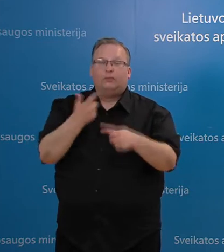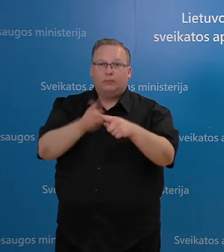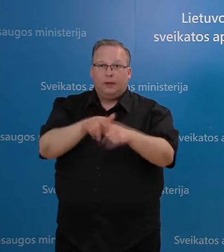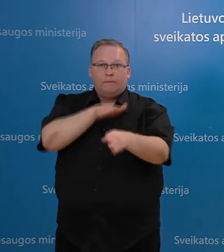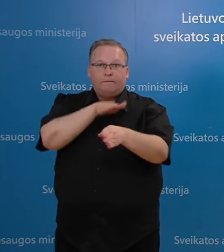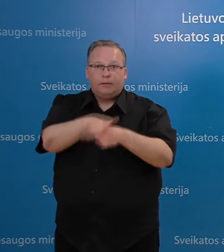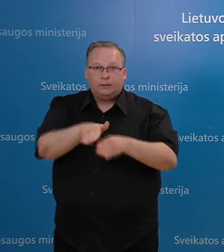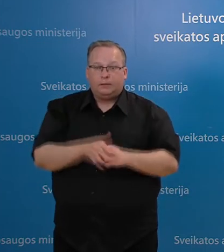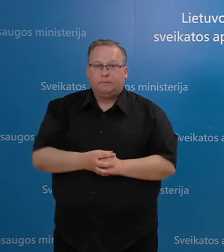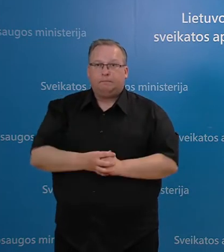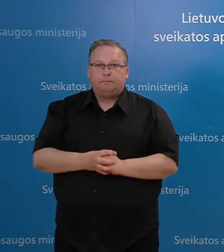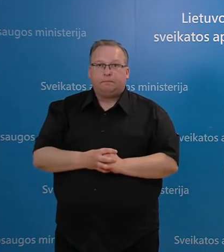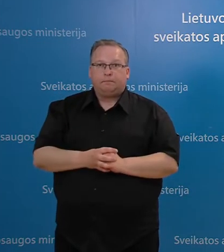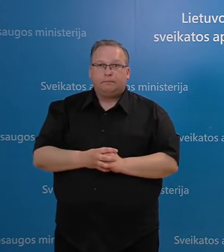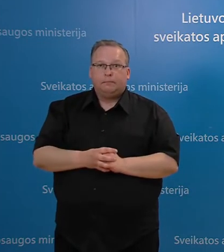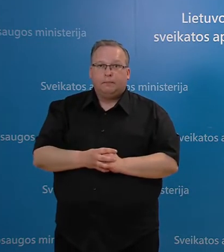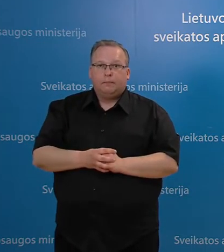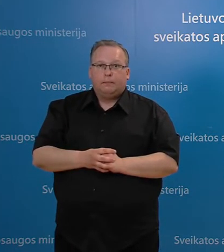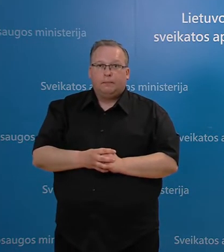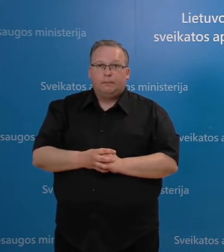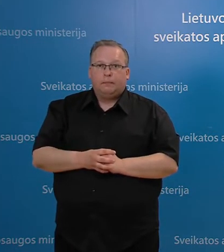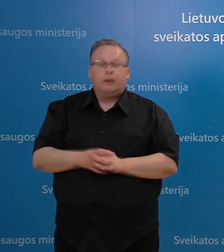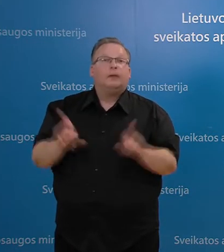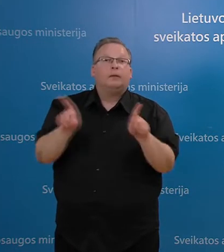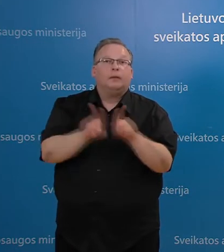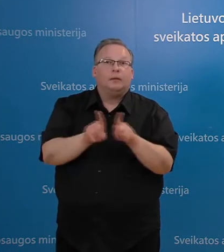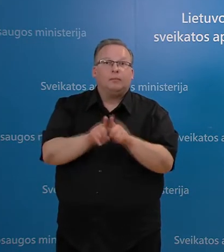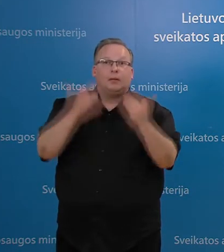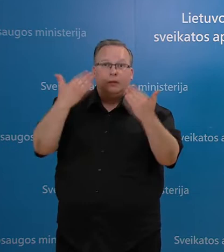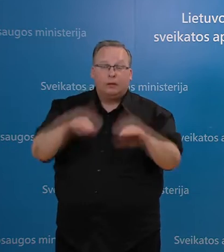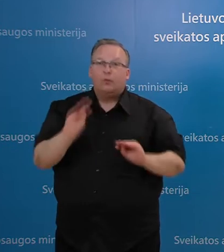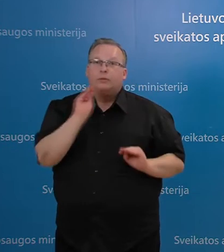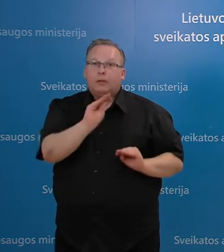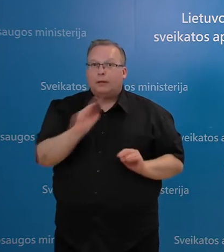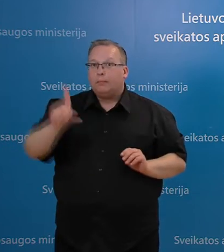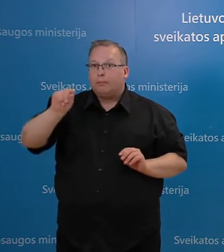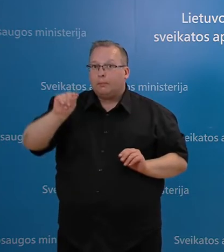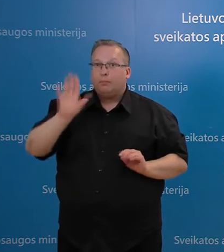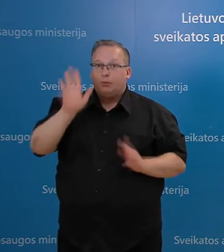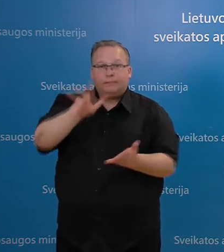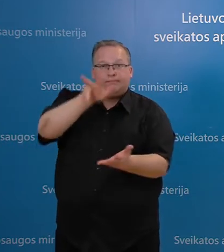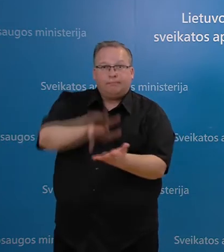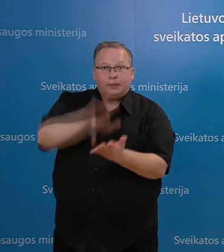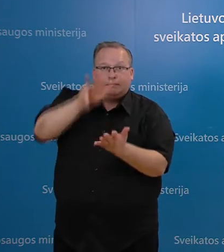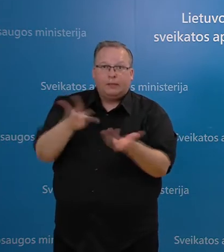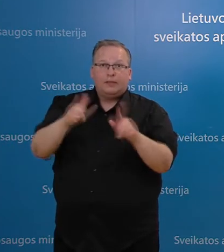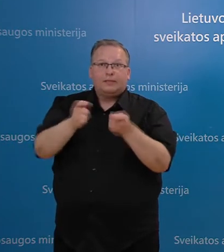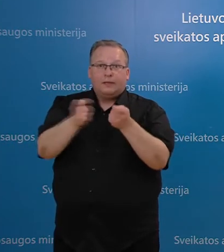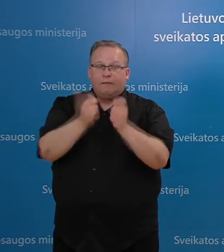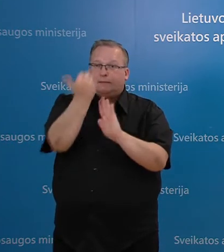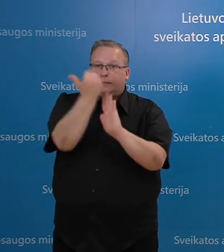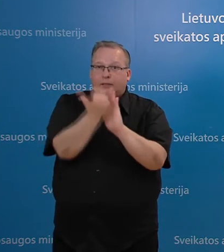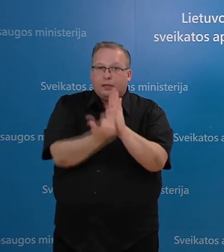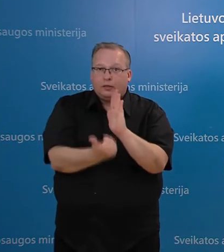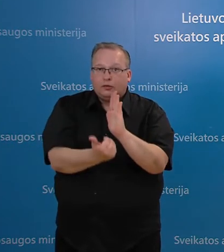padaryti. Taip pat esam minėję, kad pirmadienį bus tvirtinamas ir savivaldybių sąrašas,